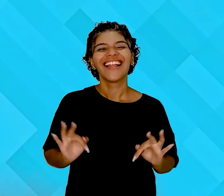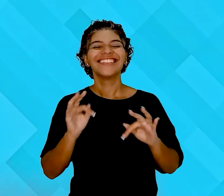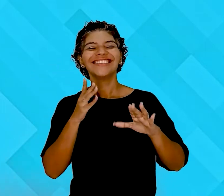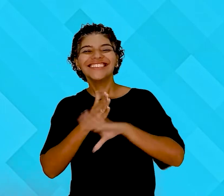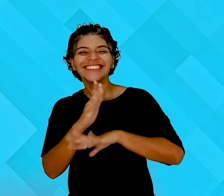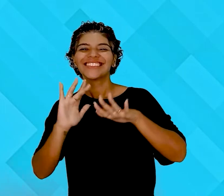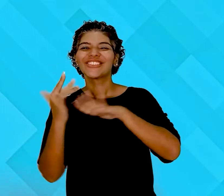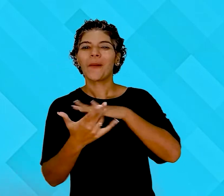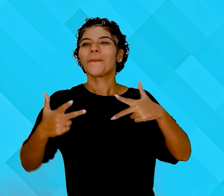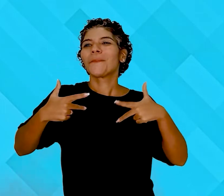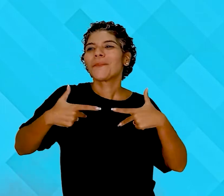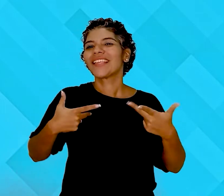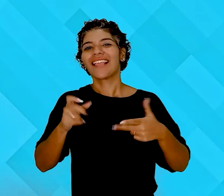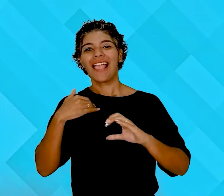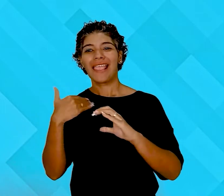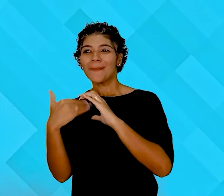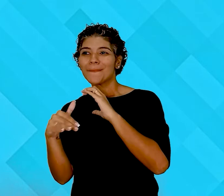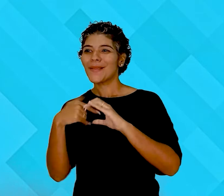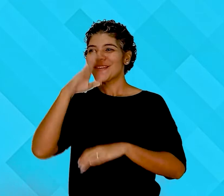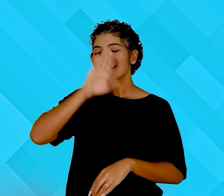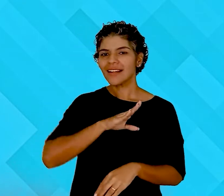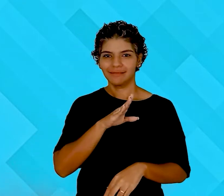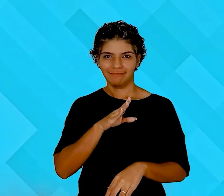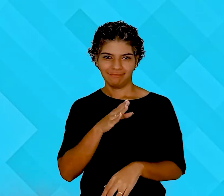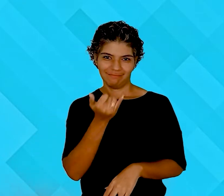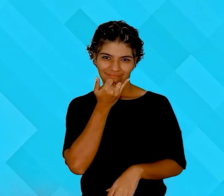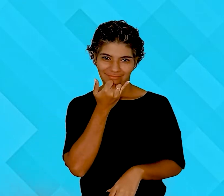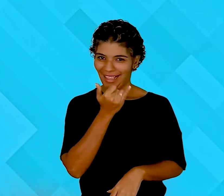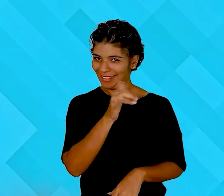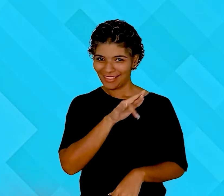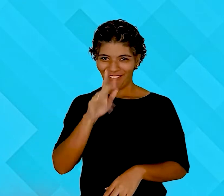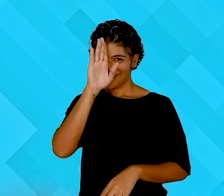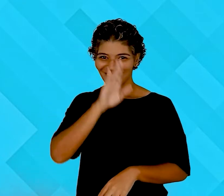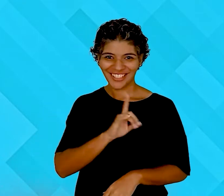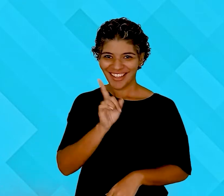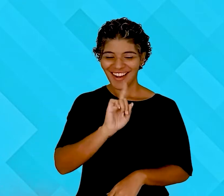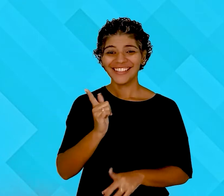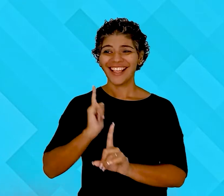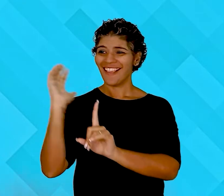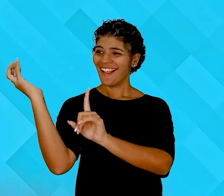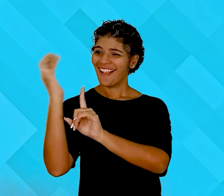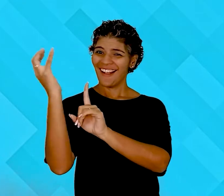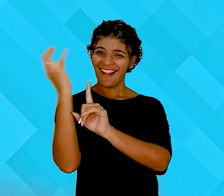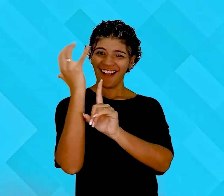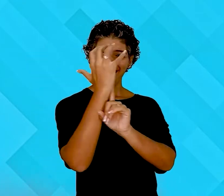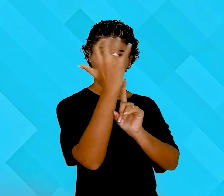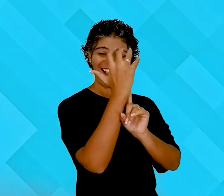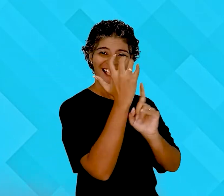tem equipes enormes, tem muita coisa ali para ser de graça. Então, as nossas informações, a nossa atenção é